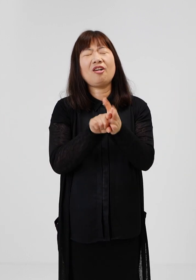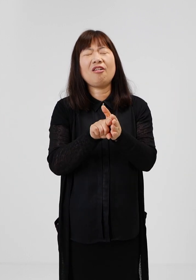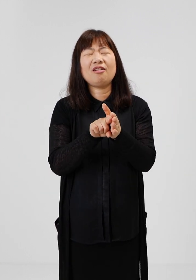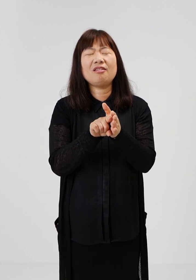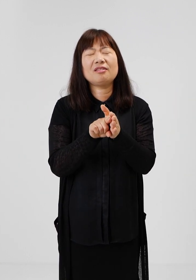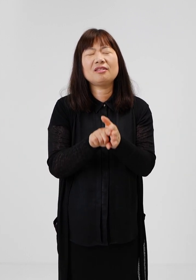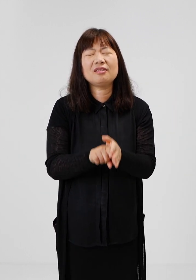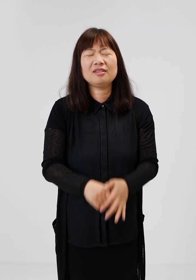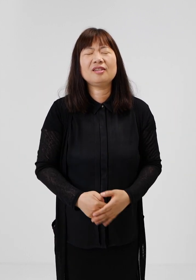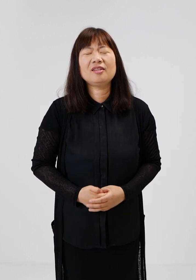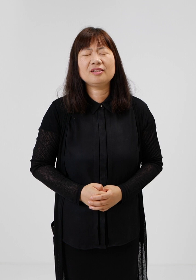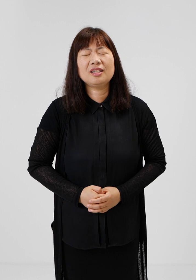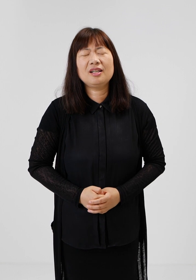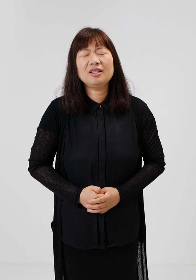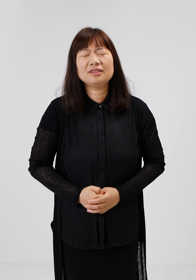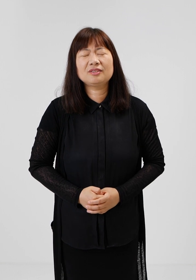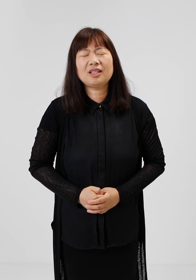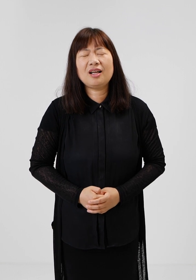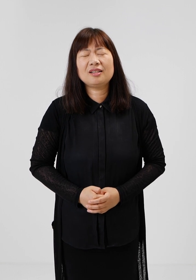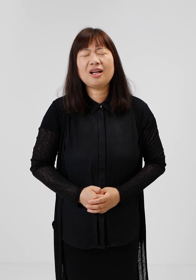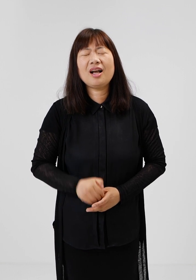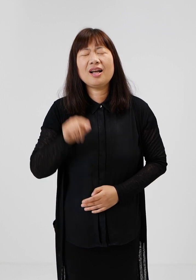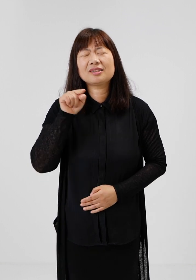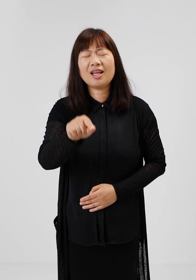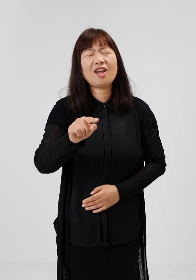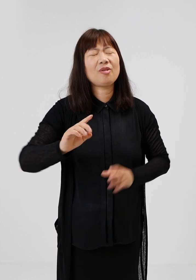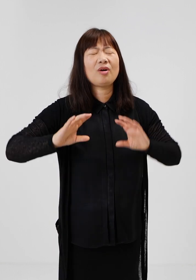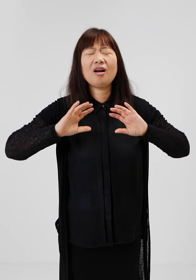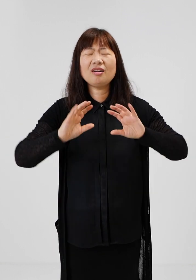믿음하여 그 나라